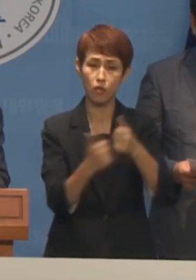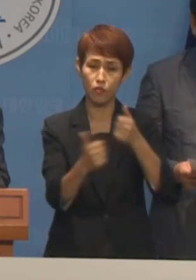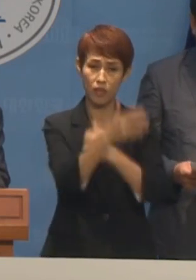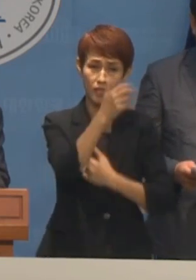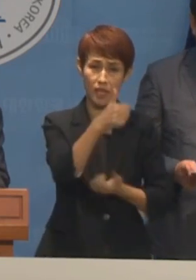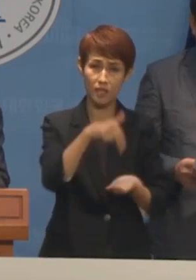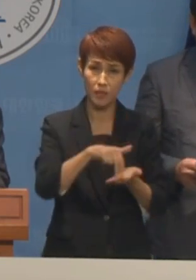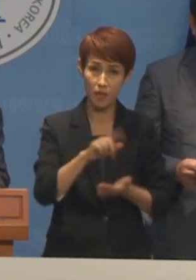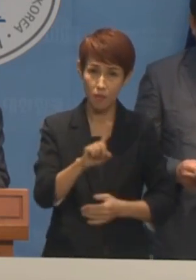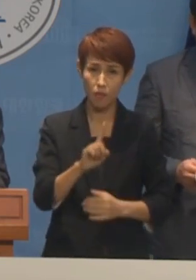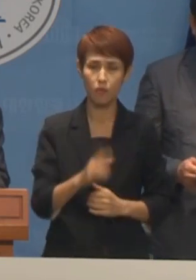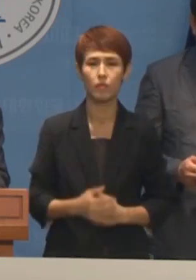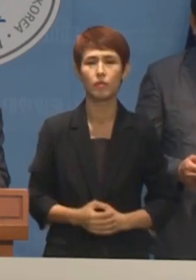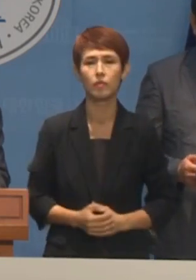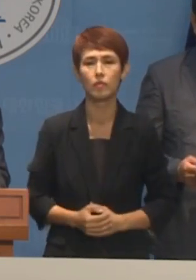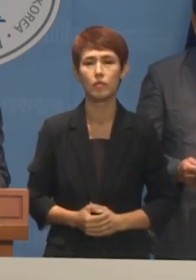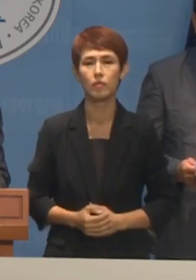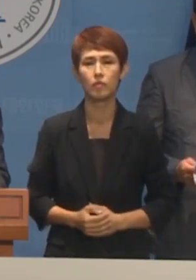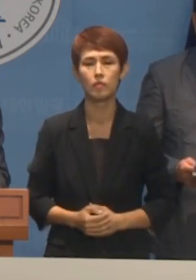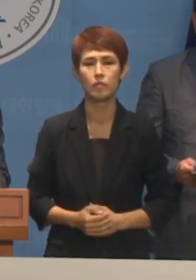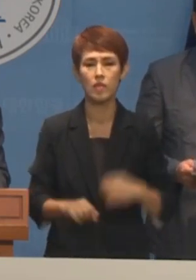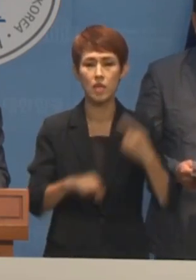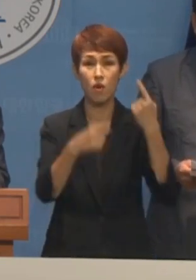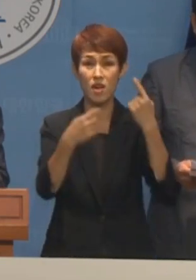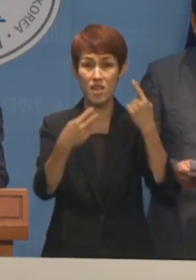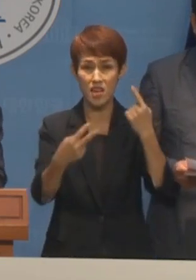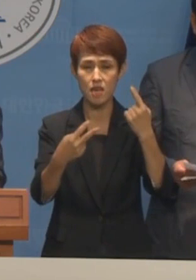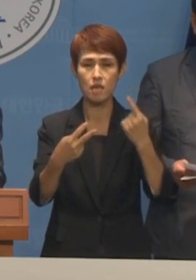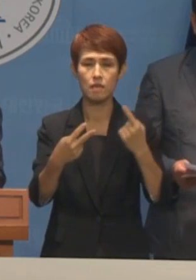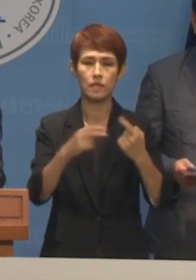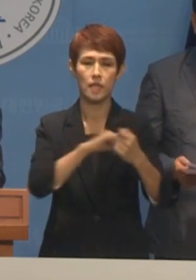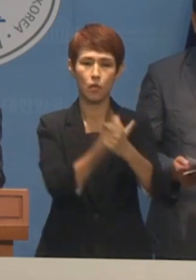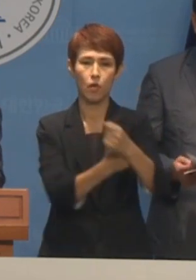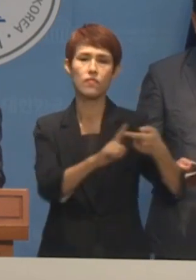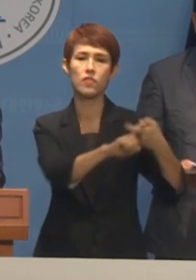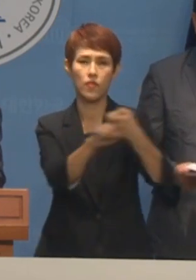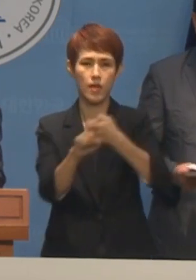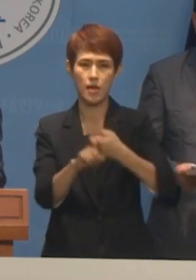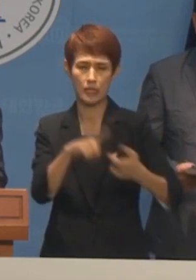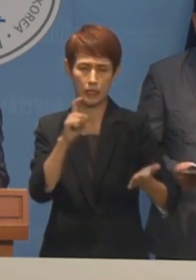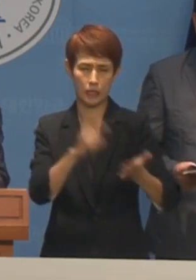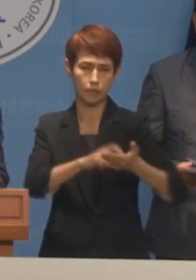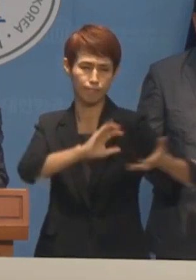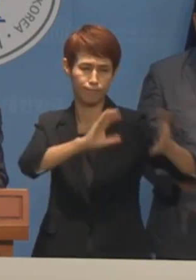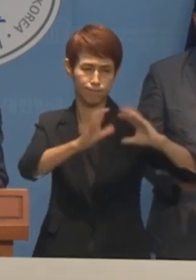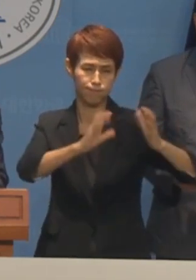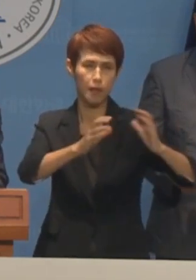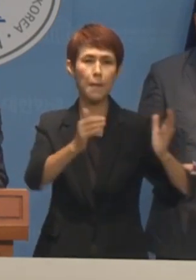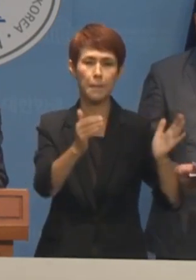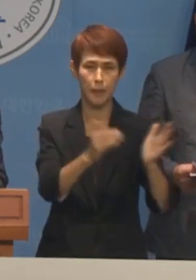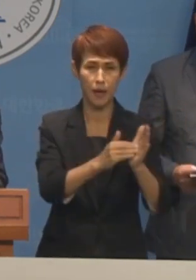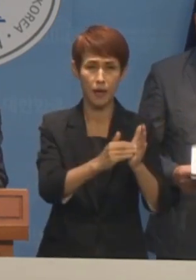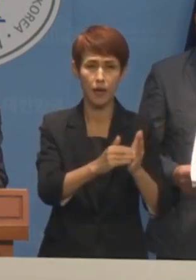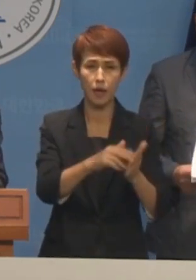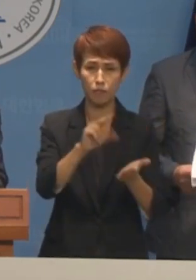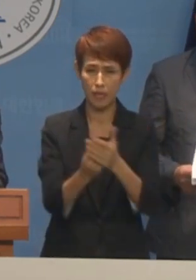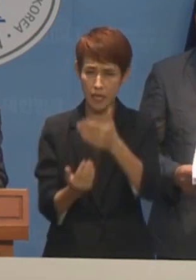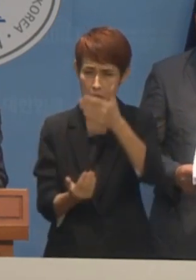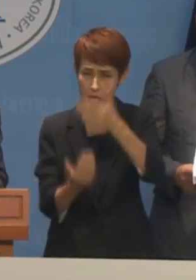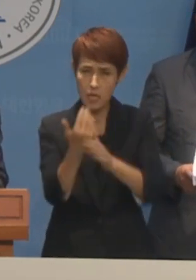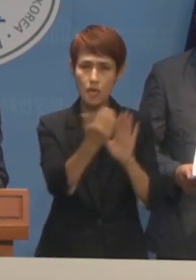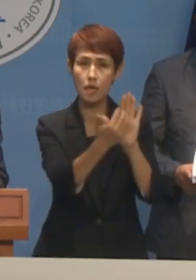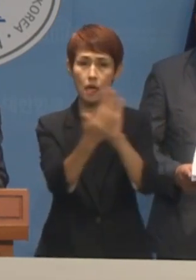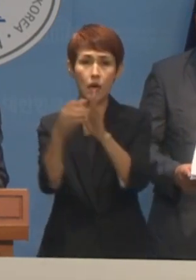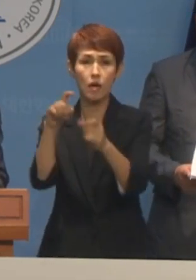발생 직후인 올해 1월 2일 인권연대와 긴급 토론회를 개최해서 유사한 비극의 재발을 받기 위한